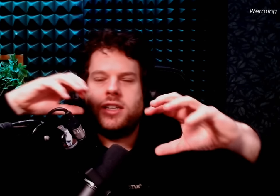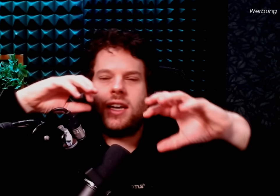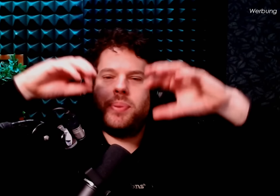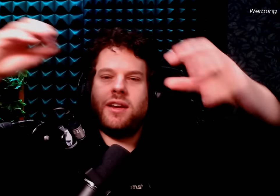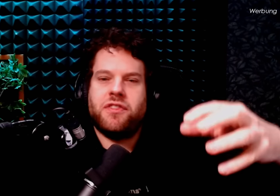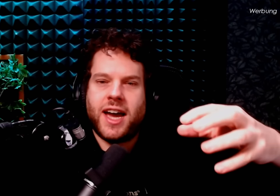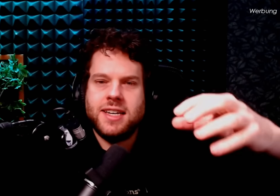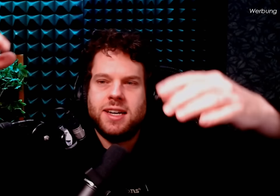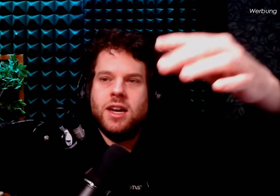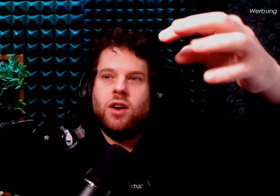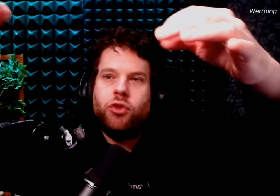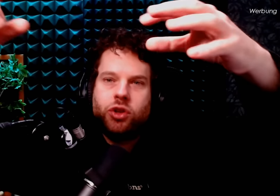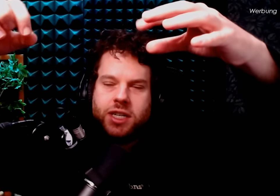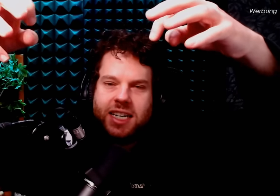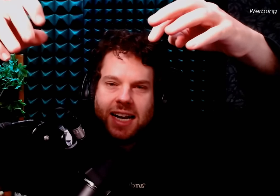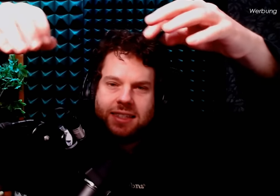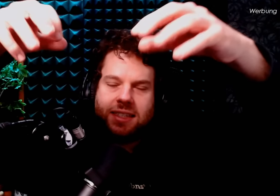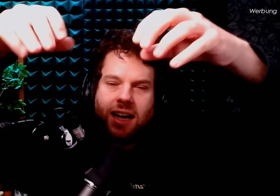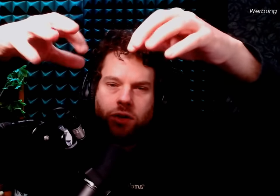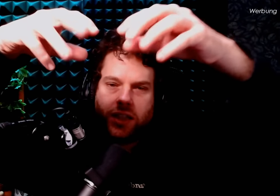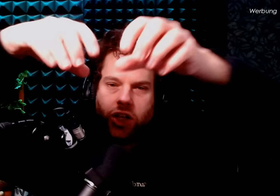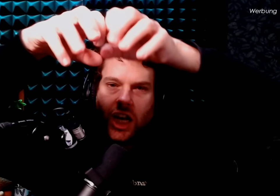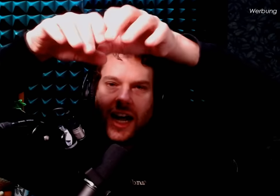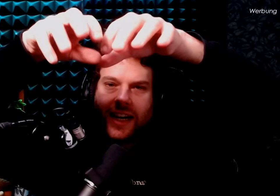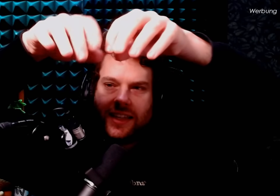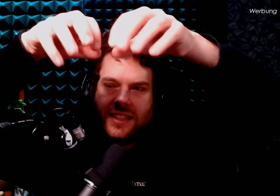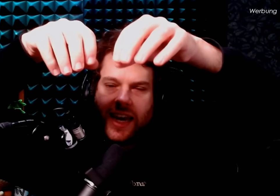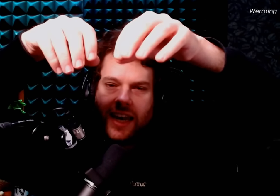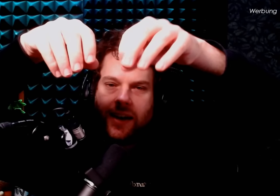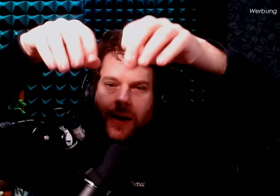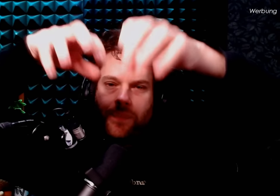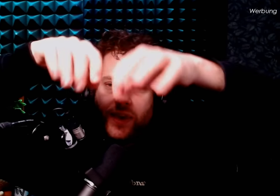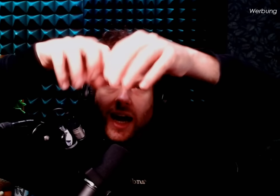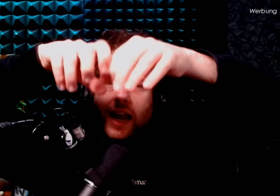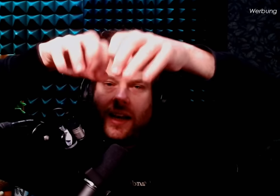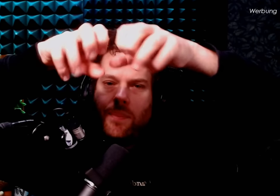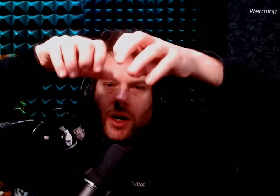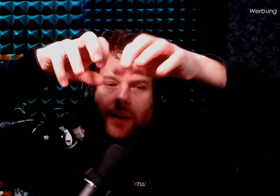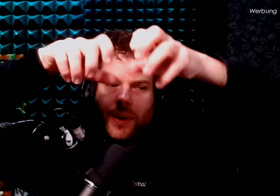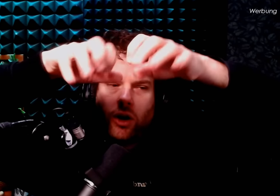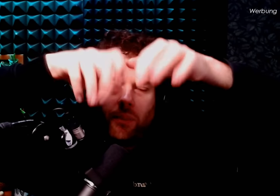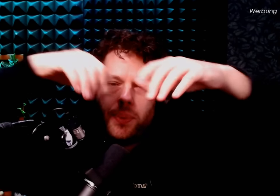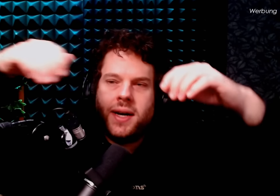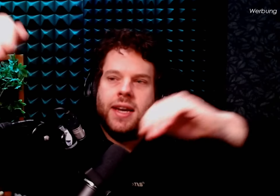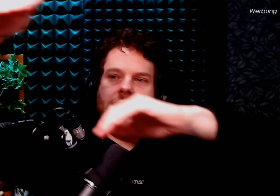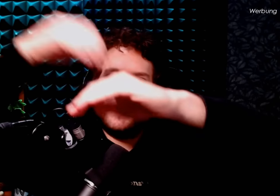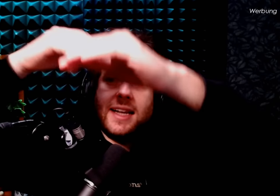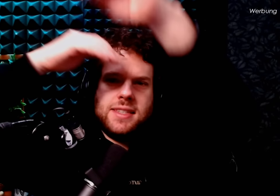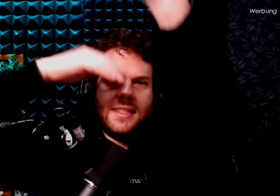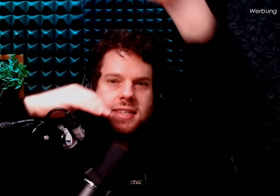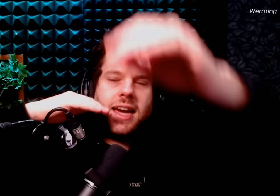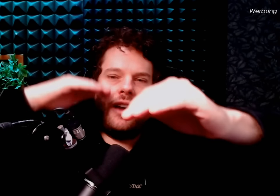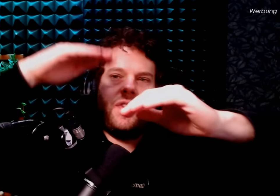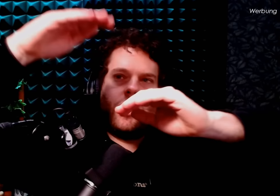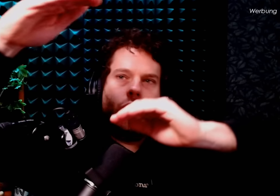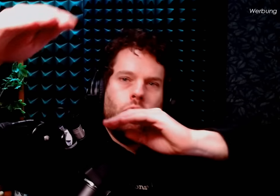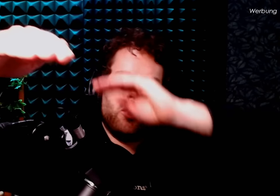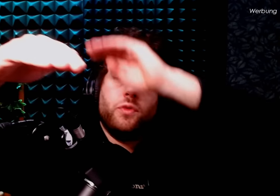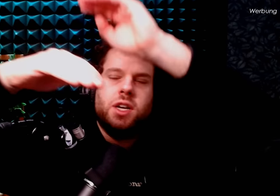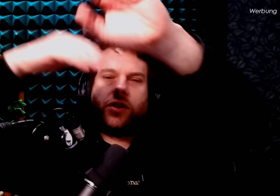Rolltreppe lief weiter, wodurch die ganzen ausgeschlagenen Zähne, alle klimper, klimper, klomper, die ganze Zeit wieder hoch und wieder